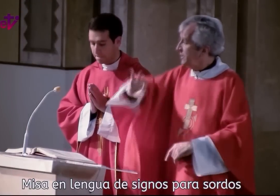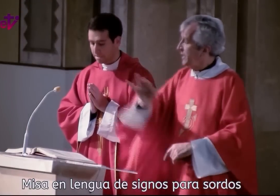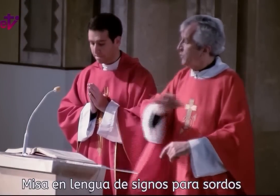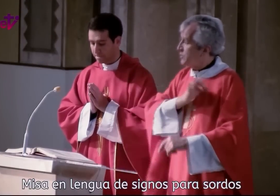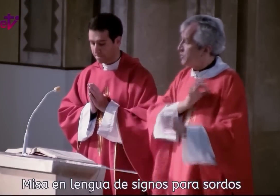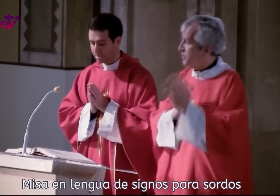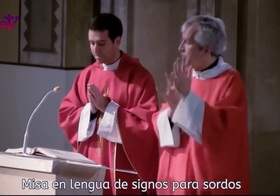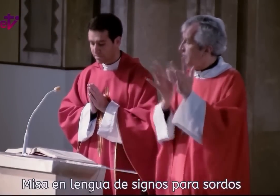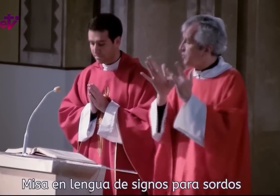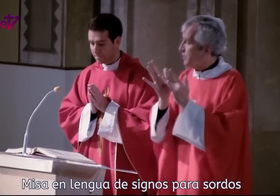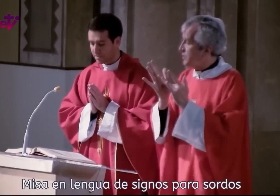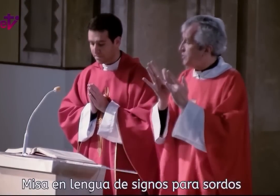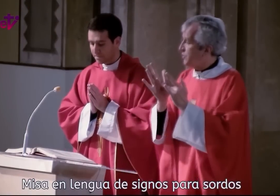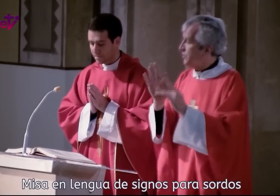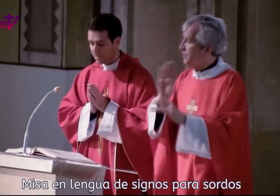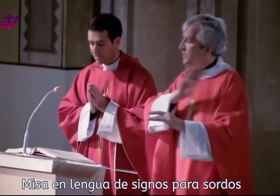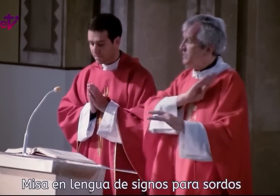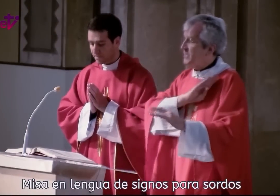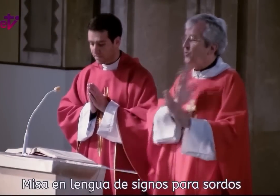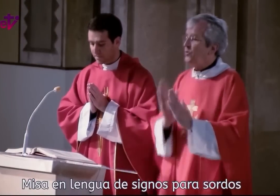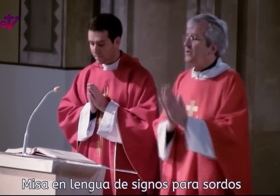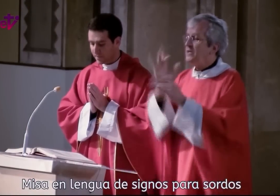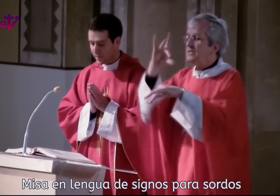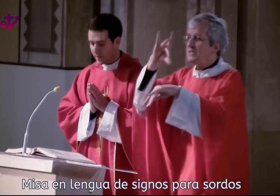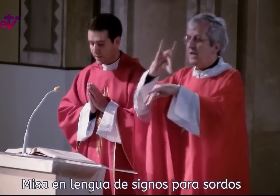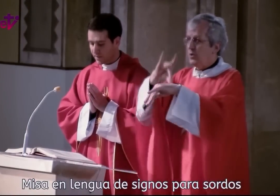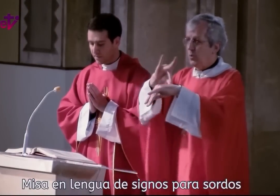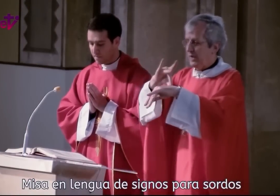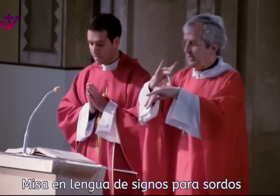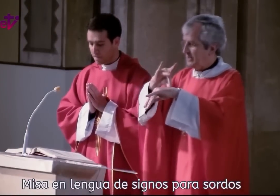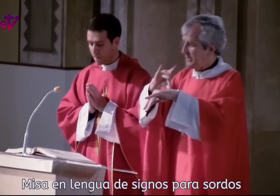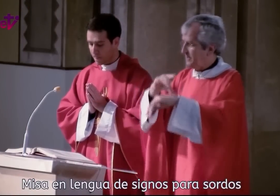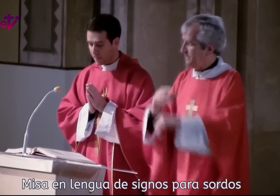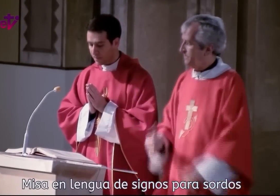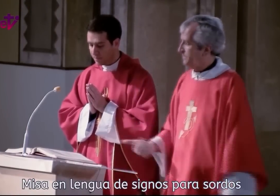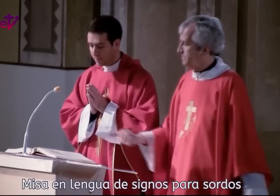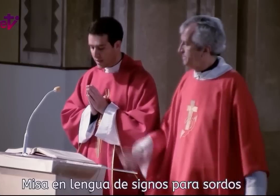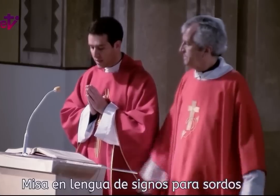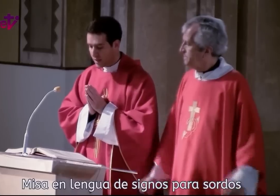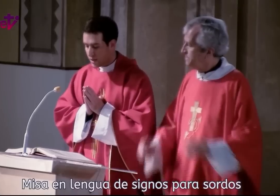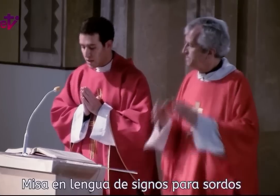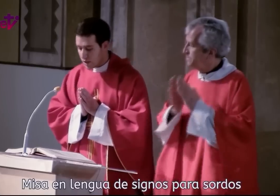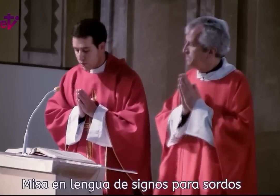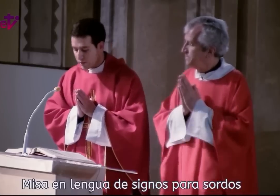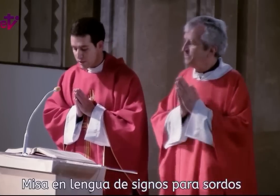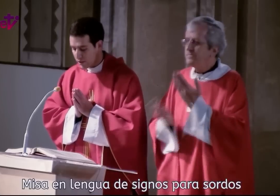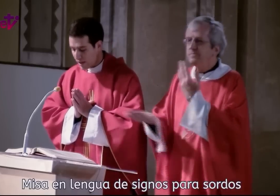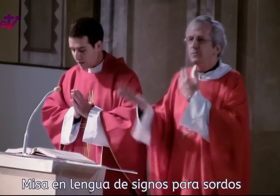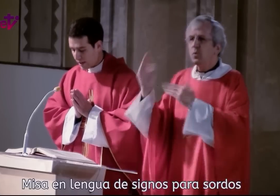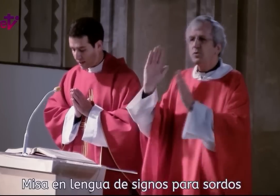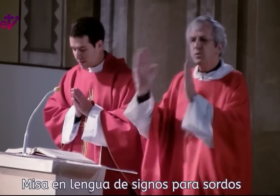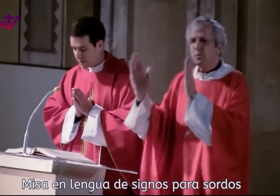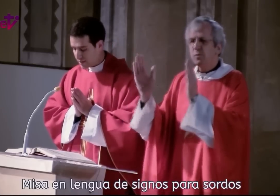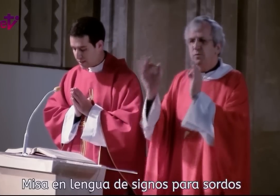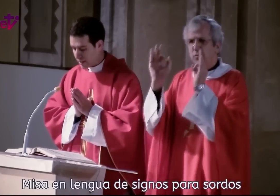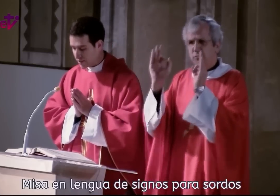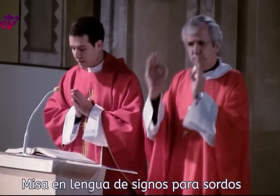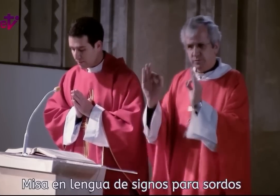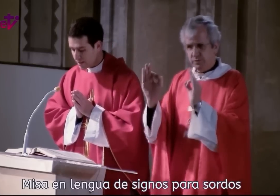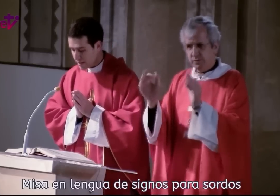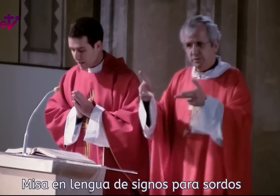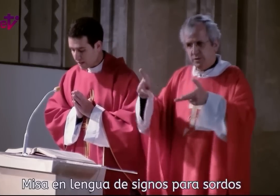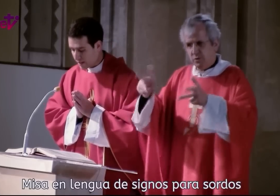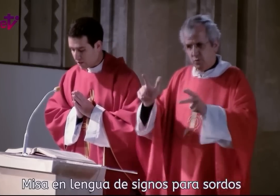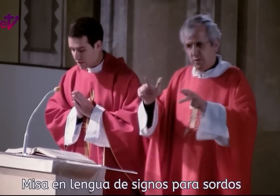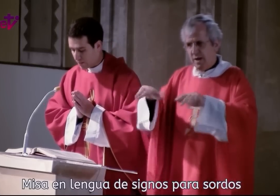Pasión de nuestro Señor Jesucristo según San Lucas. Cuando llegó la hora, se sentó a